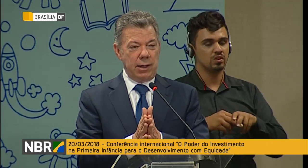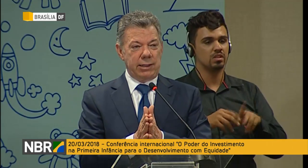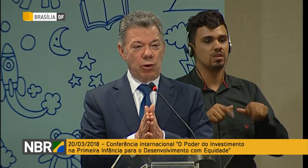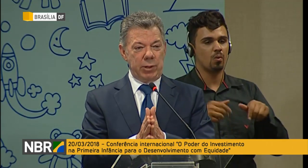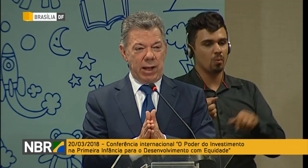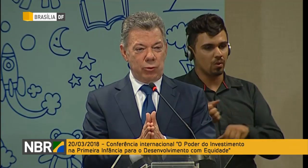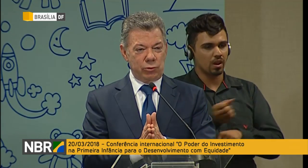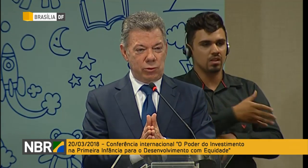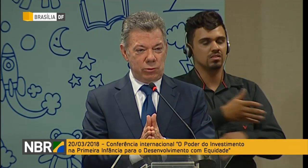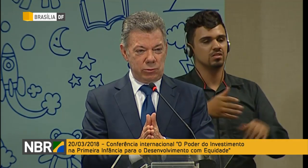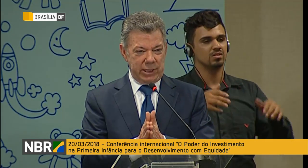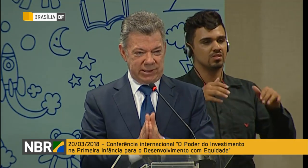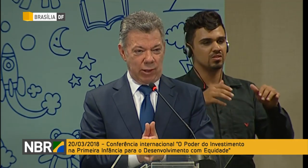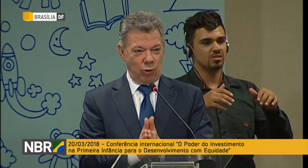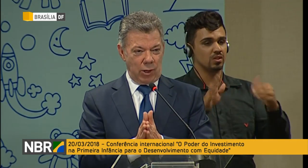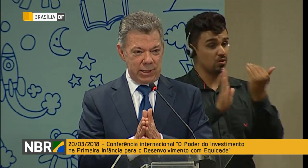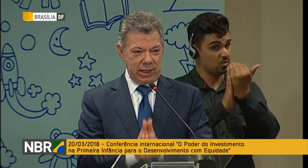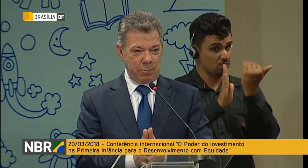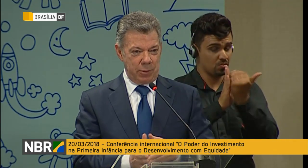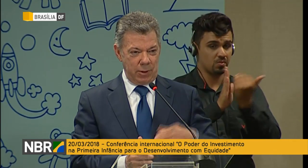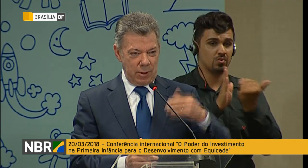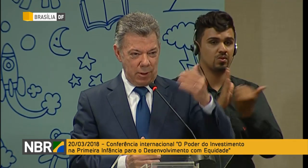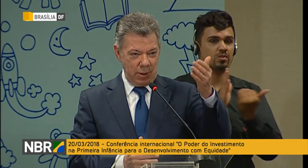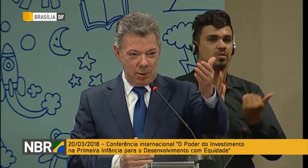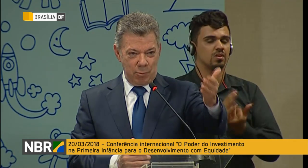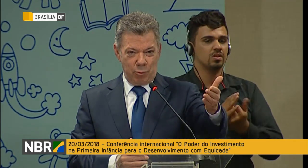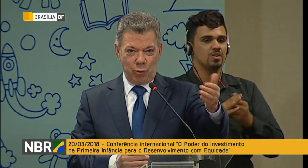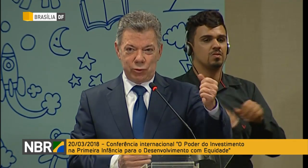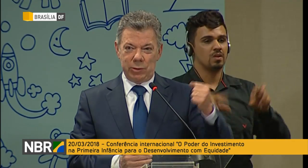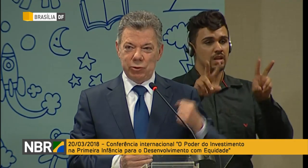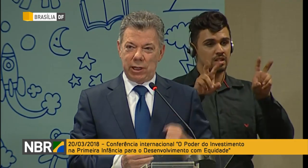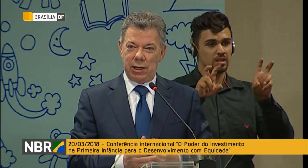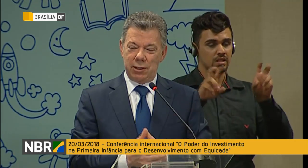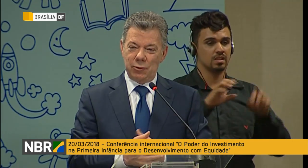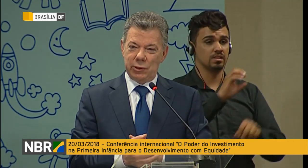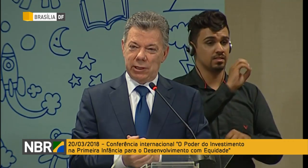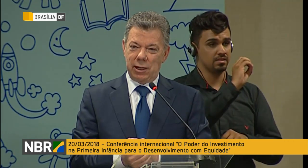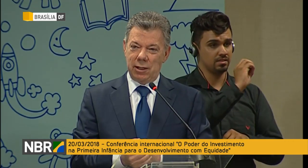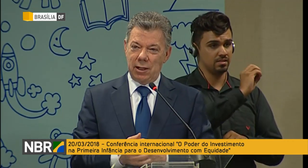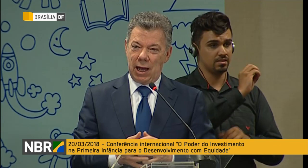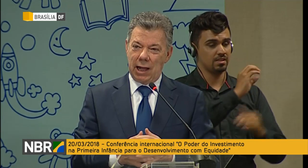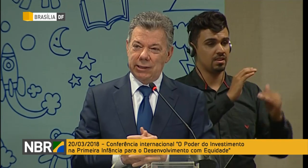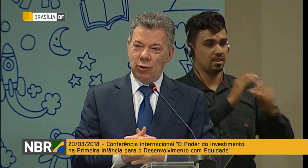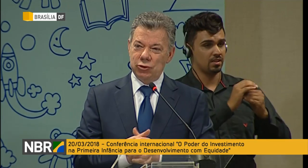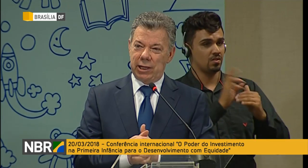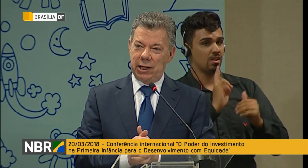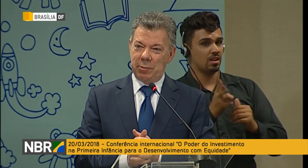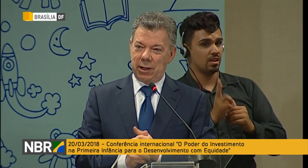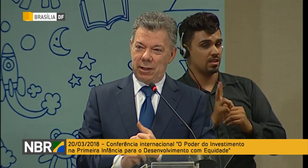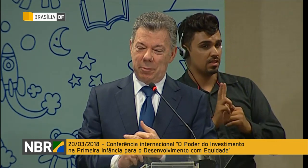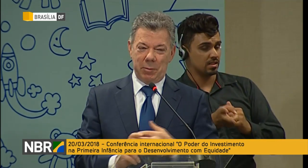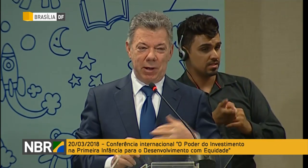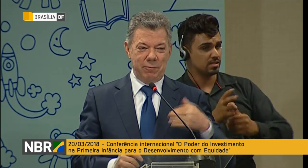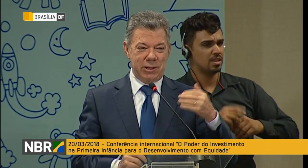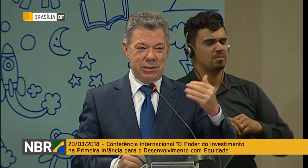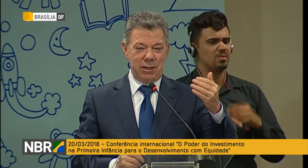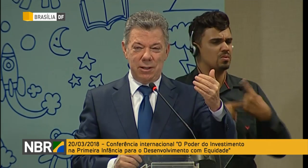que denominamos Zero a Sempre. Zero a Sempre, no espanhol.